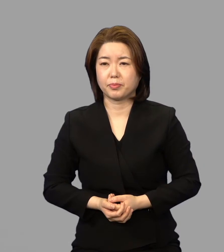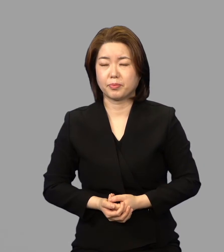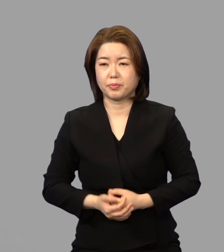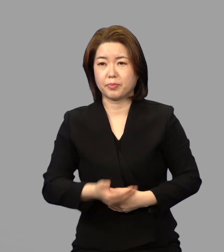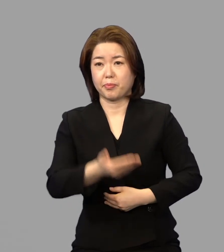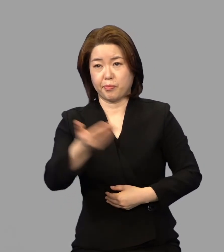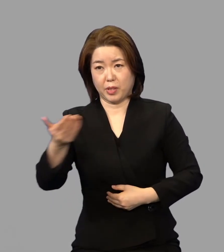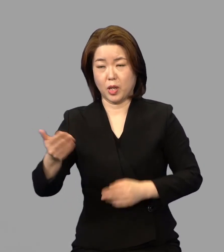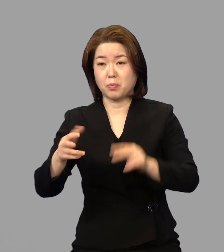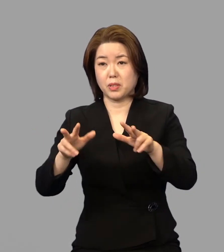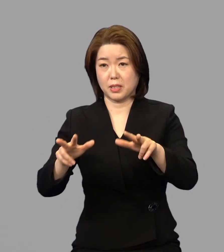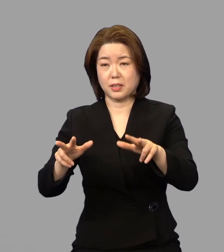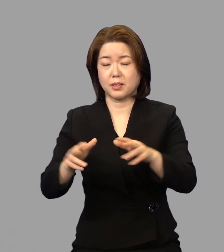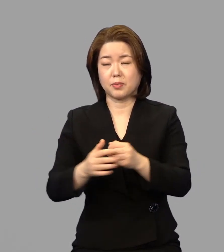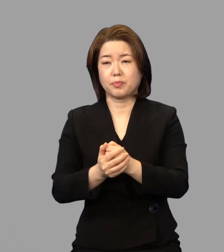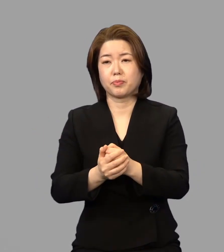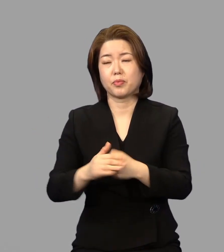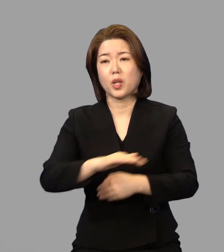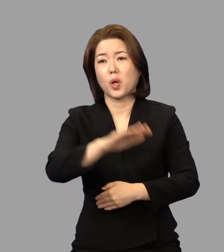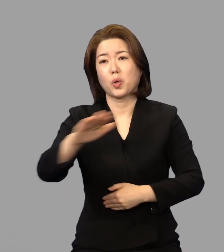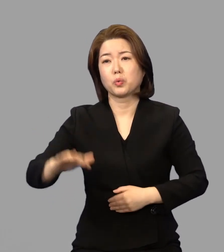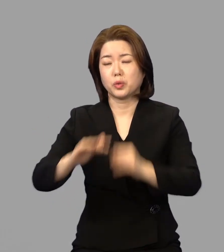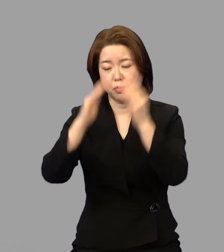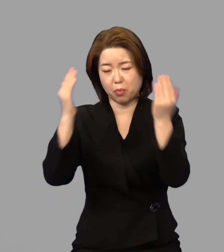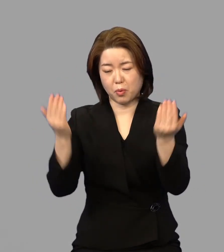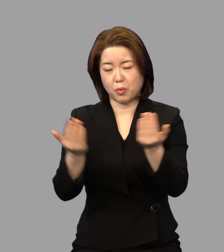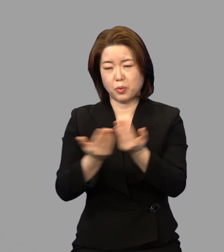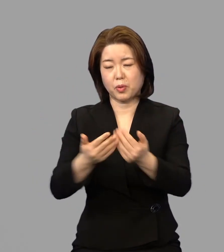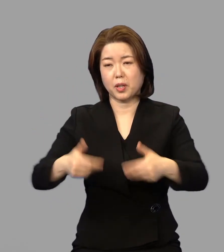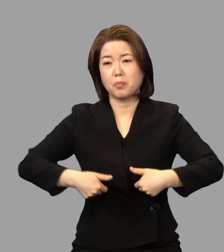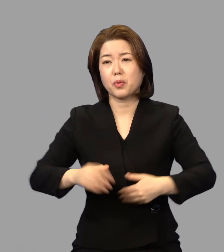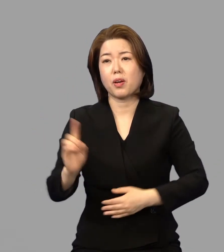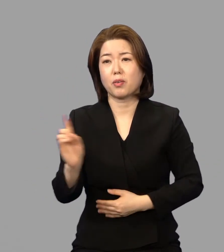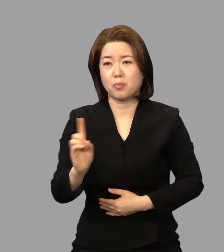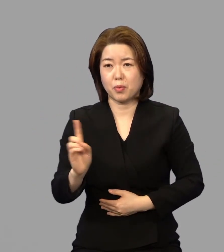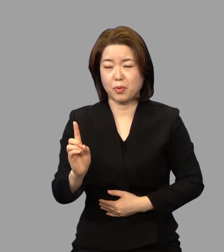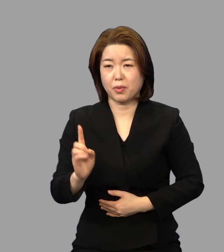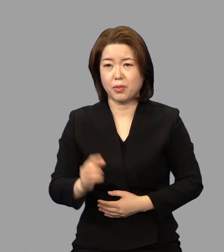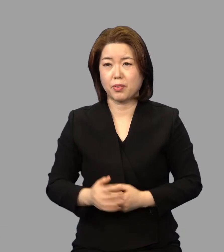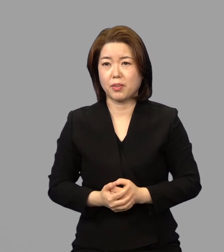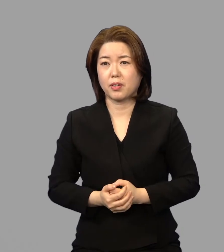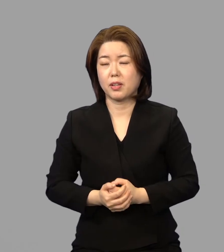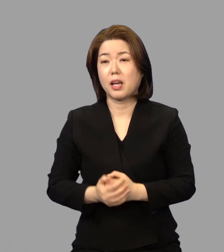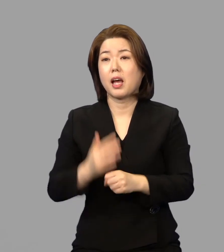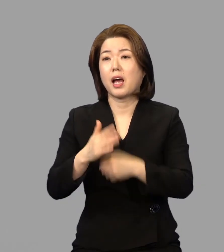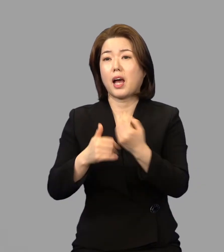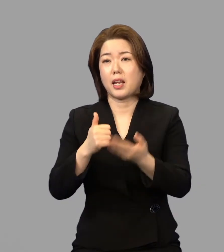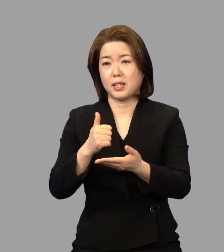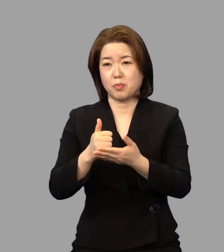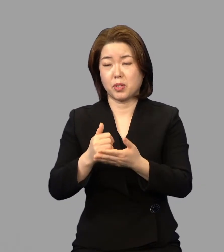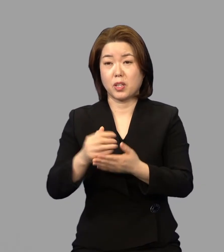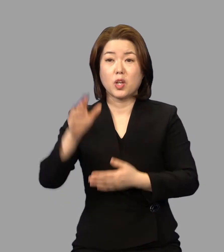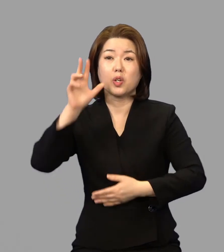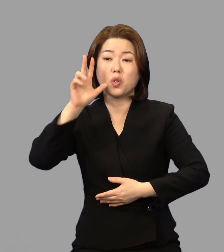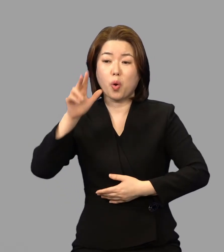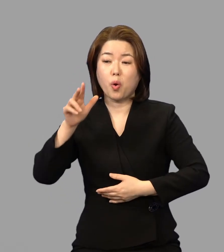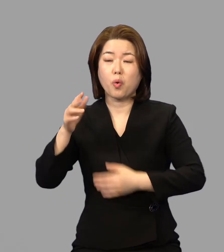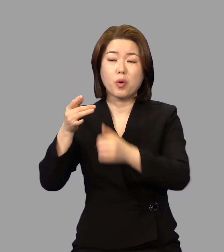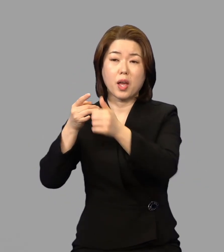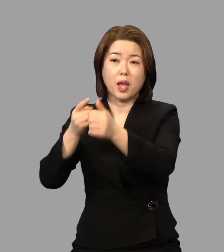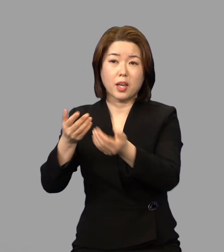여러분 지금 우리 모두에게 필요한 것은 하나님께서 여호수아에게 주셨던